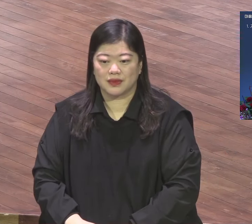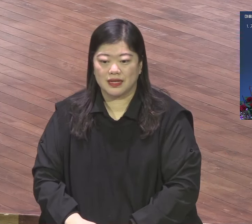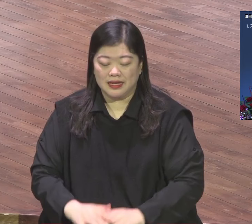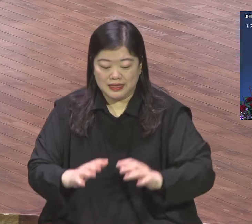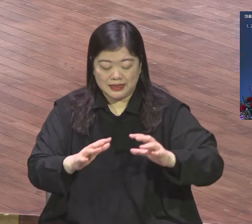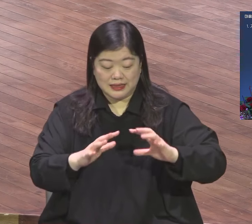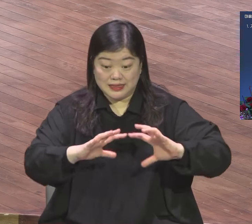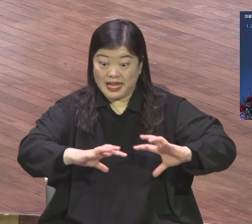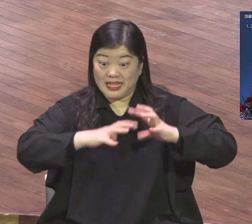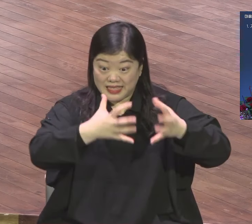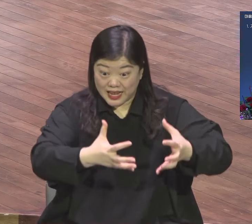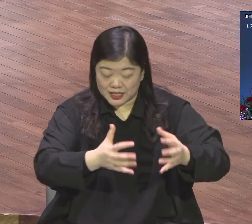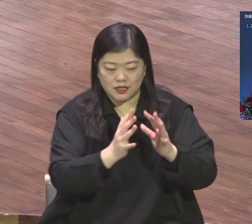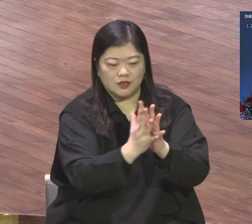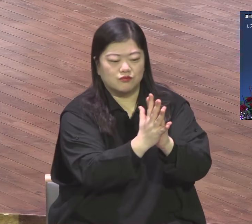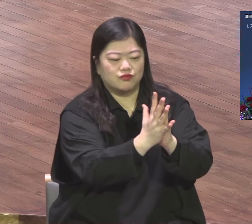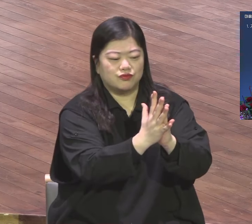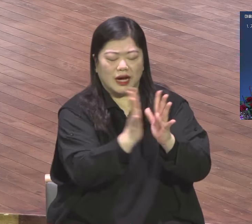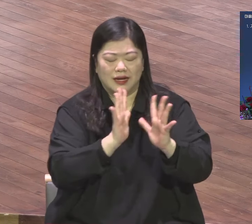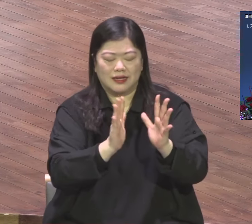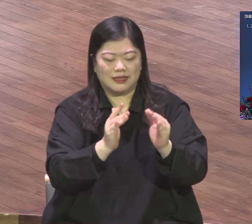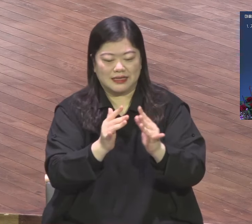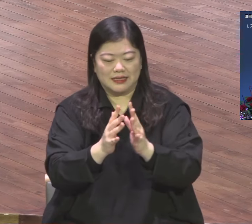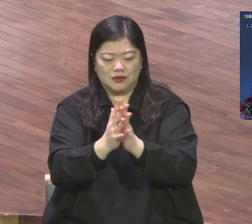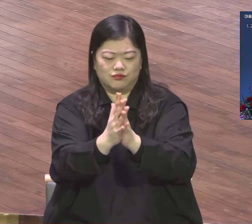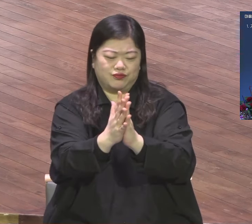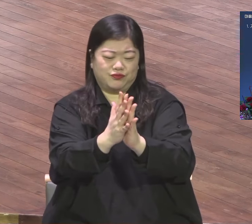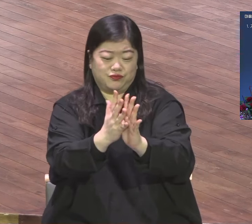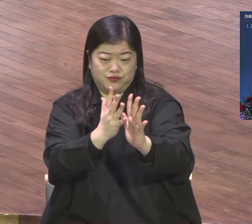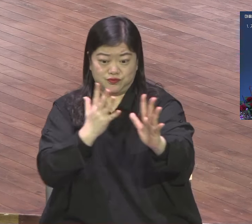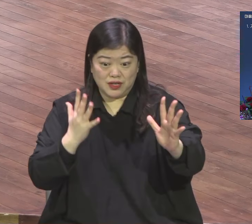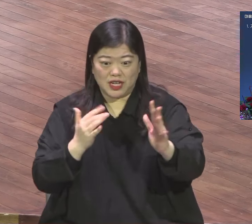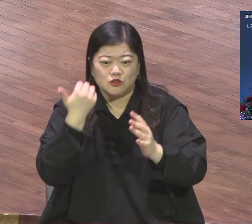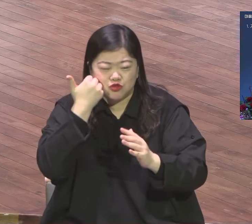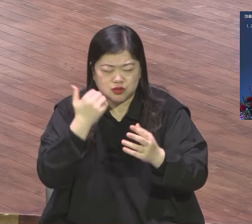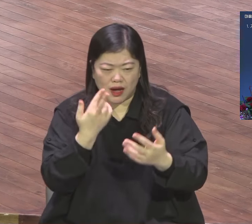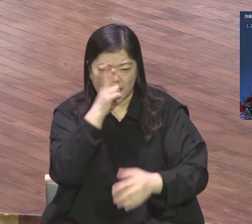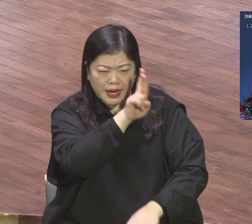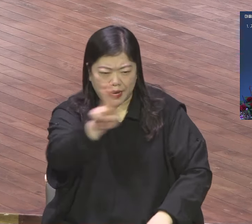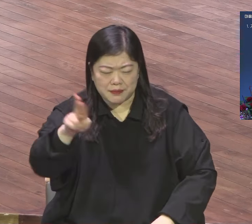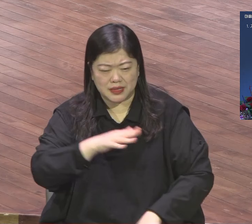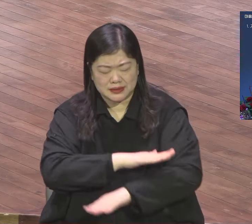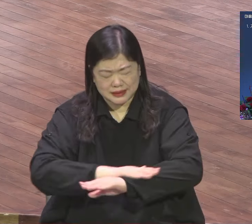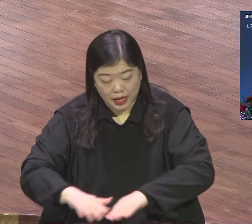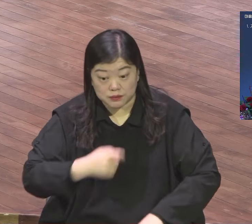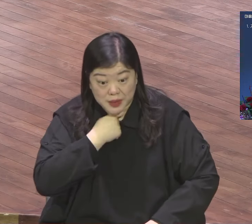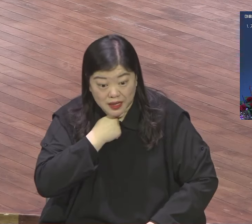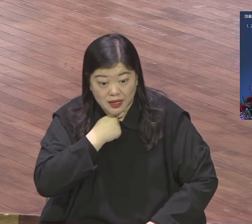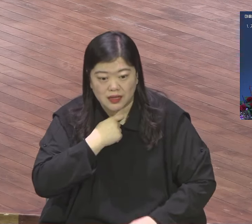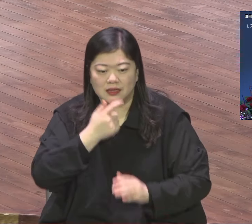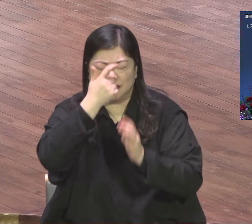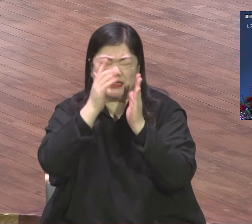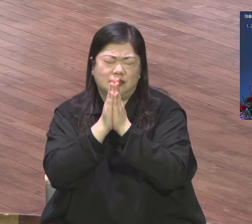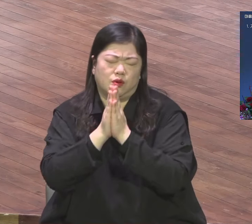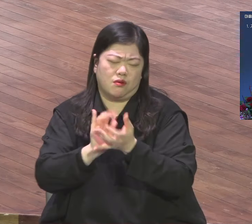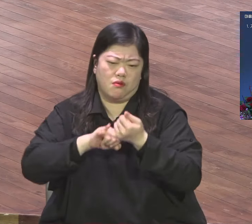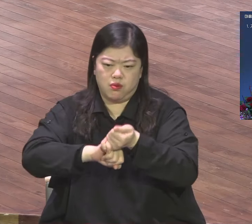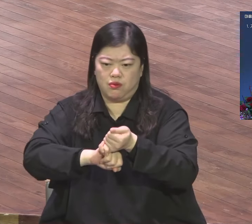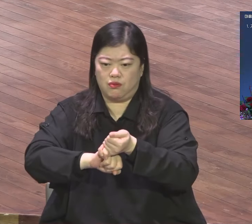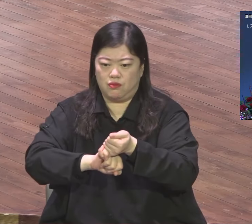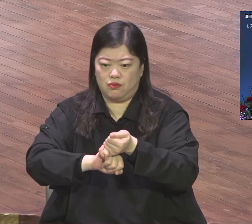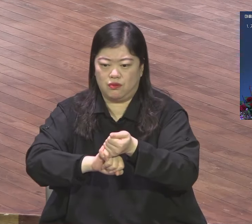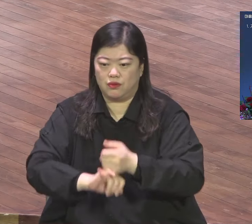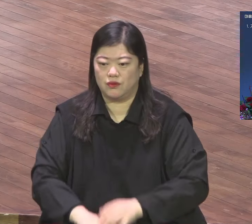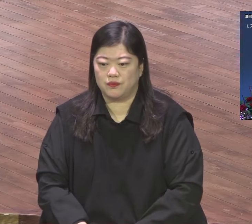잘 서는 방법은 기도다. 기도가 없는 곳에 사람만 일하고 기도가 있는